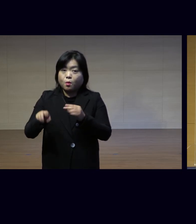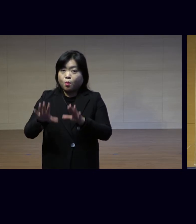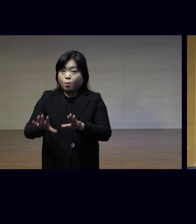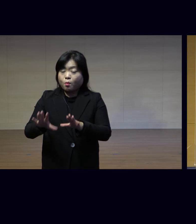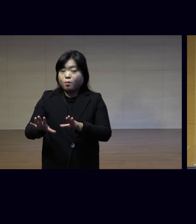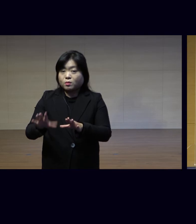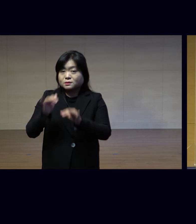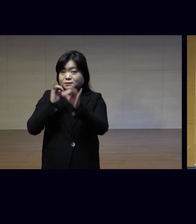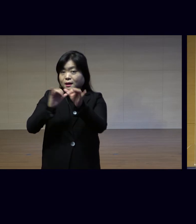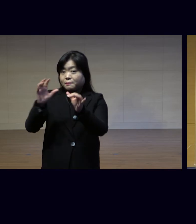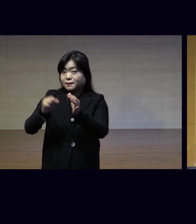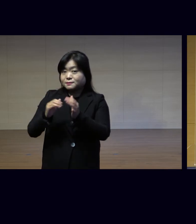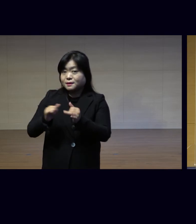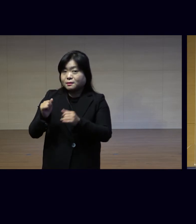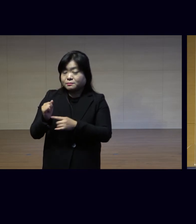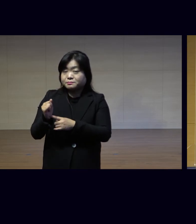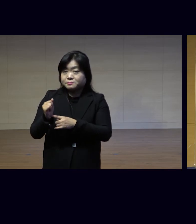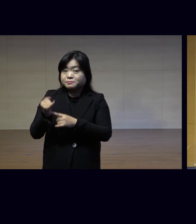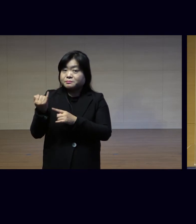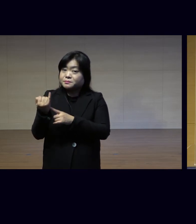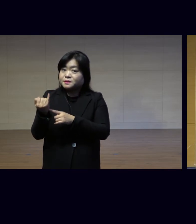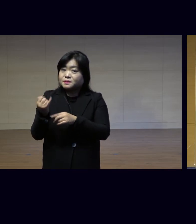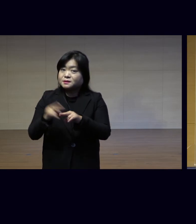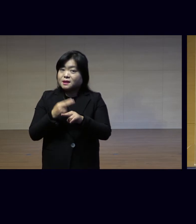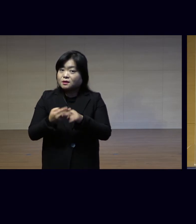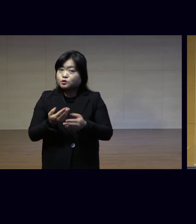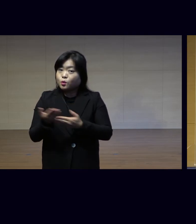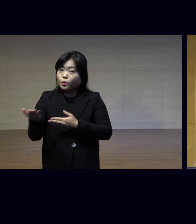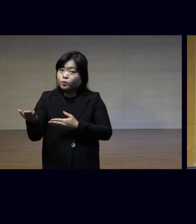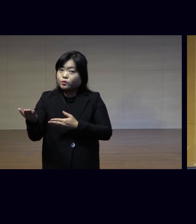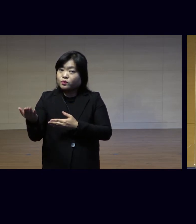아니에르노의 작품에 할리먼이 상을 줬다는 것은